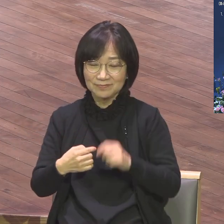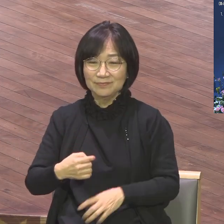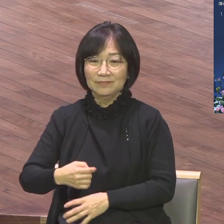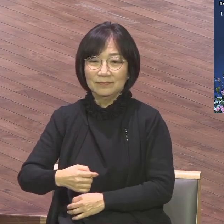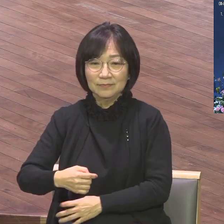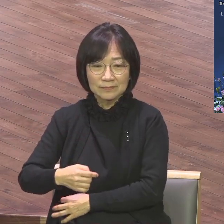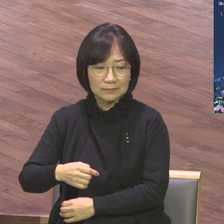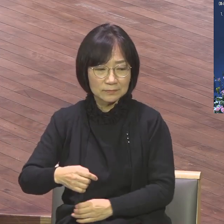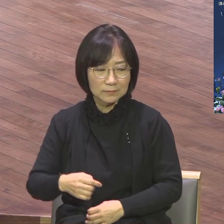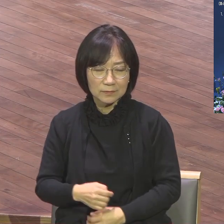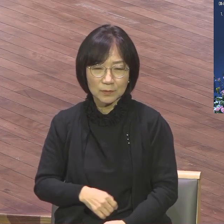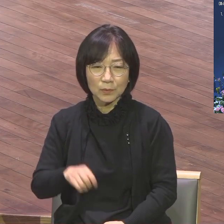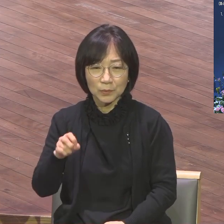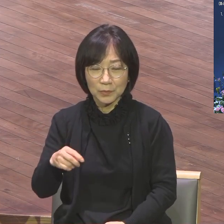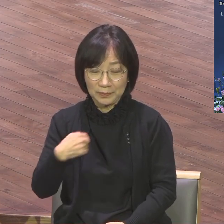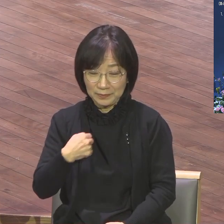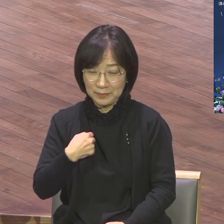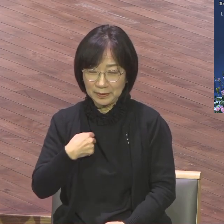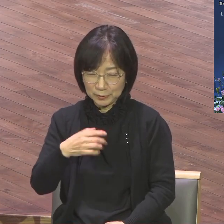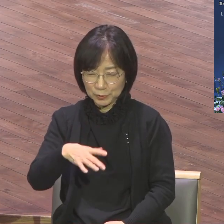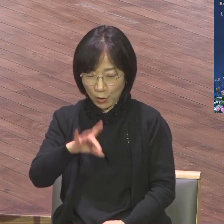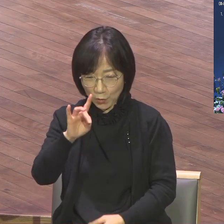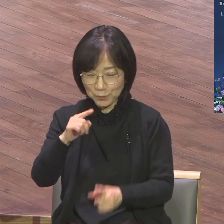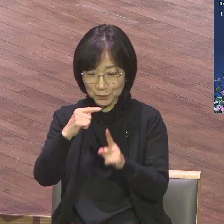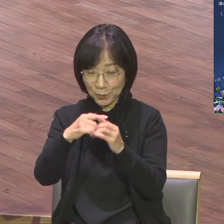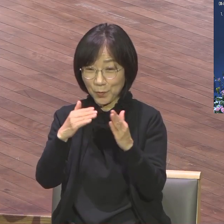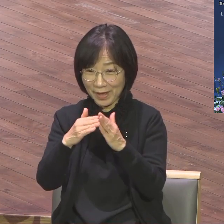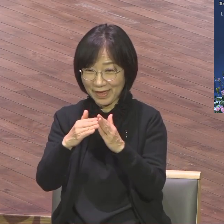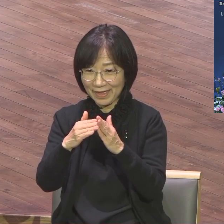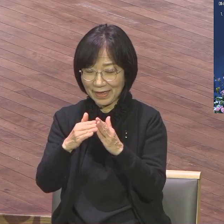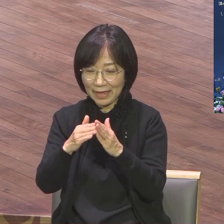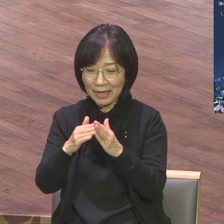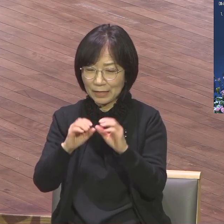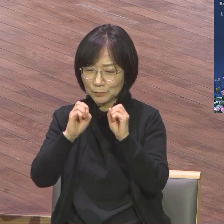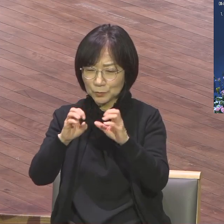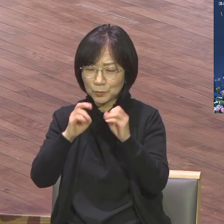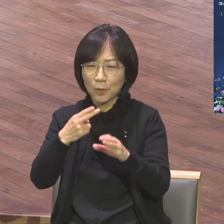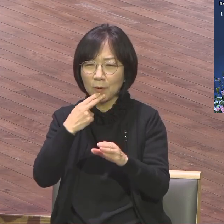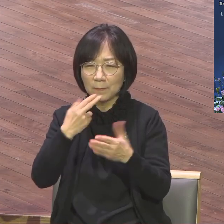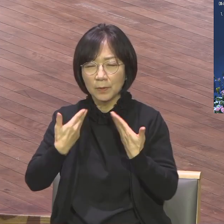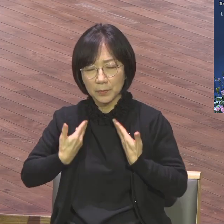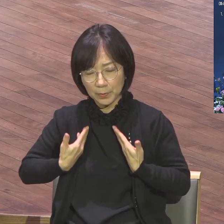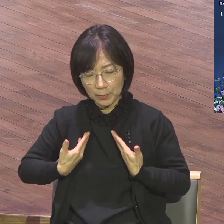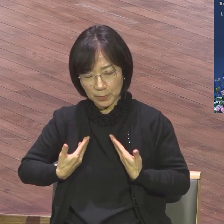그 교회도 전도하는 교회도 아니에요. 조용한 교회입니다. 전도해라.